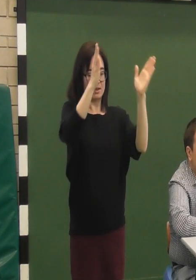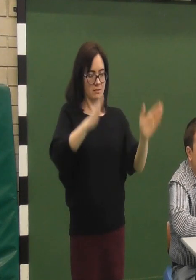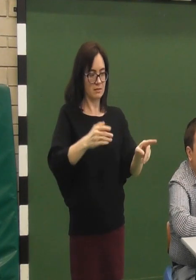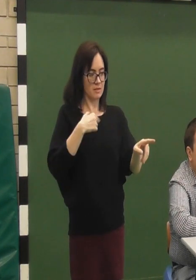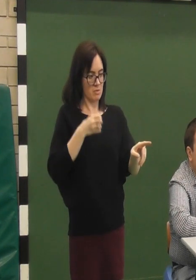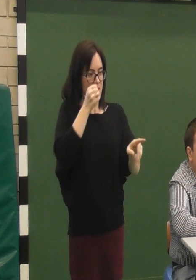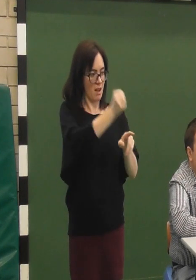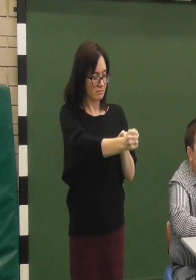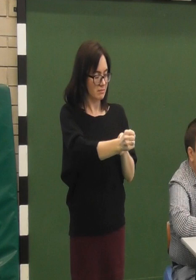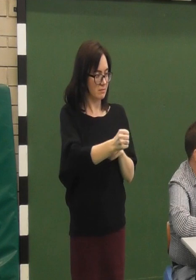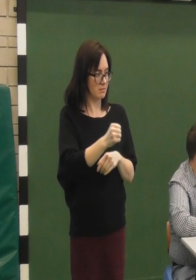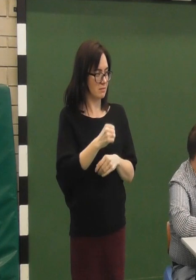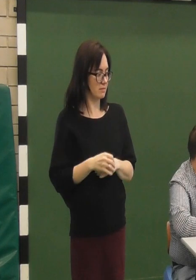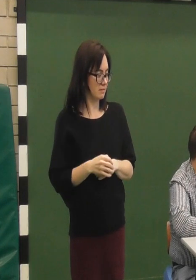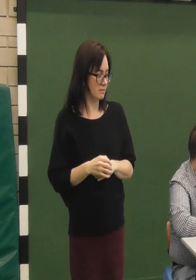Hittem,